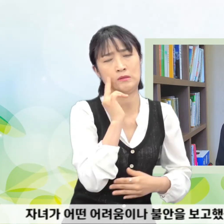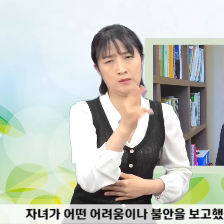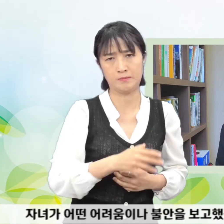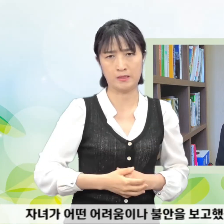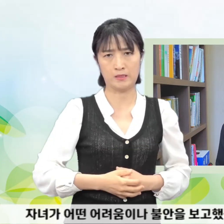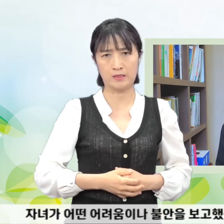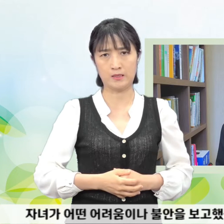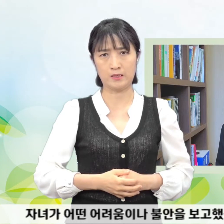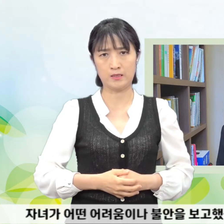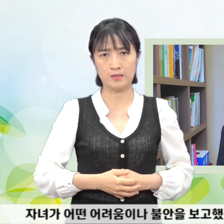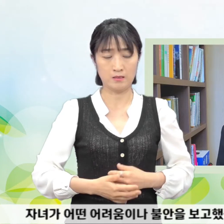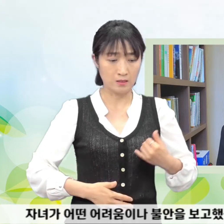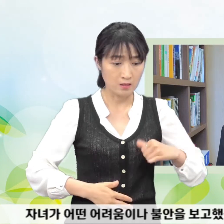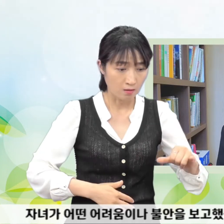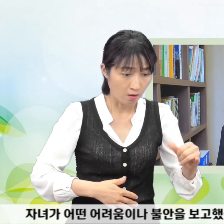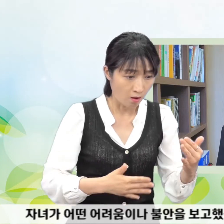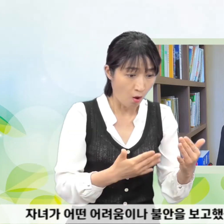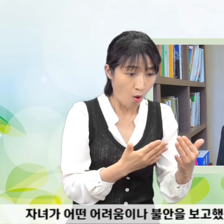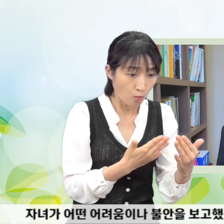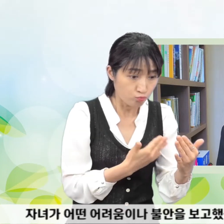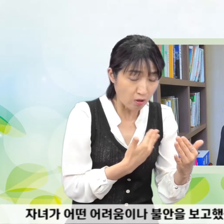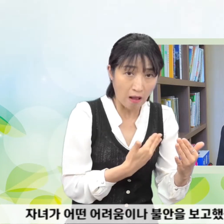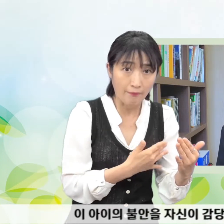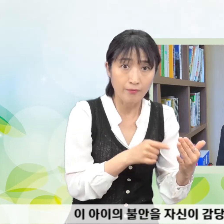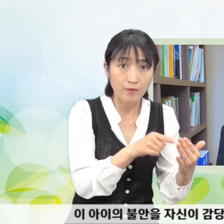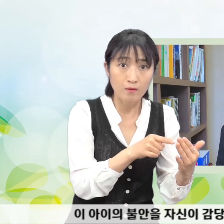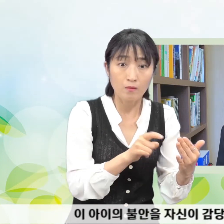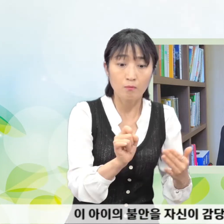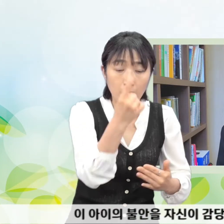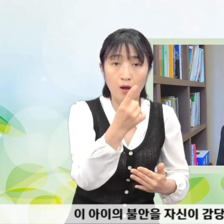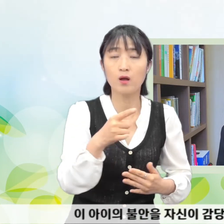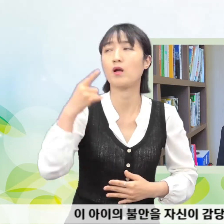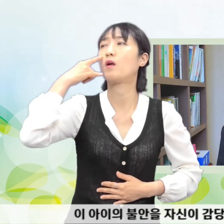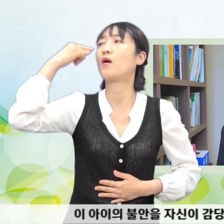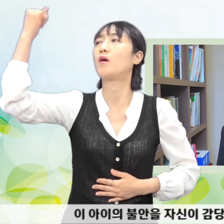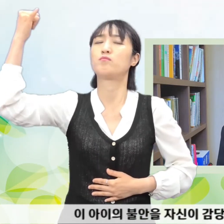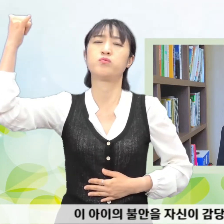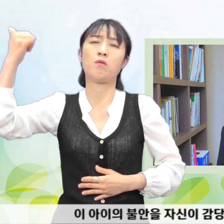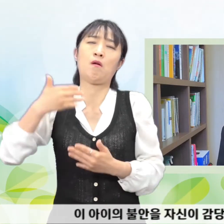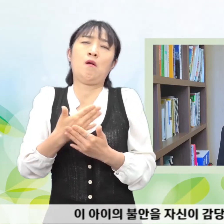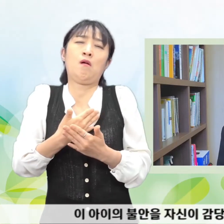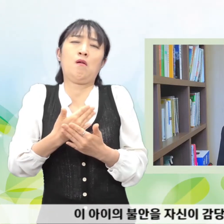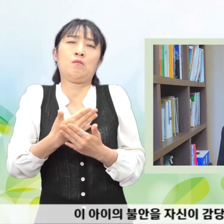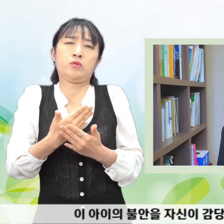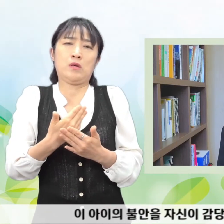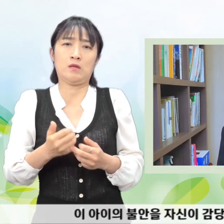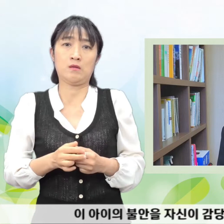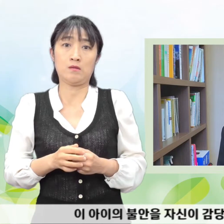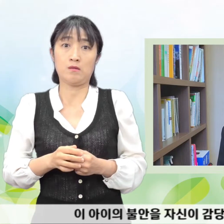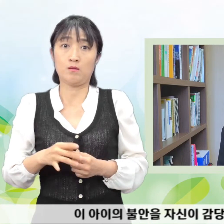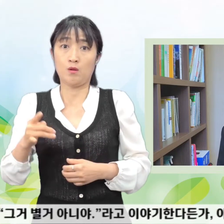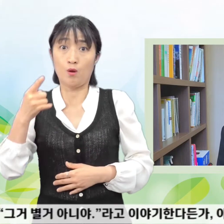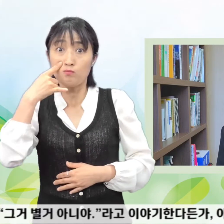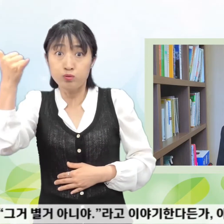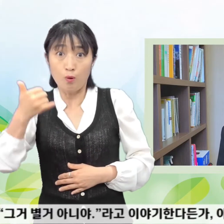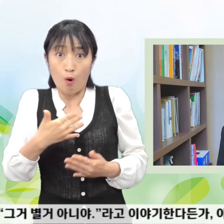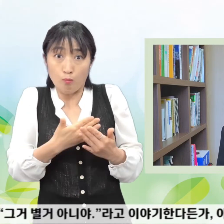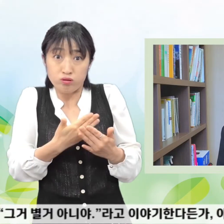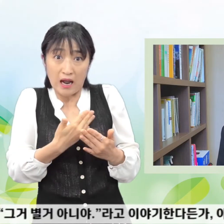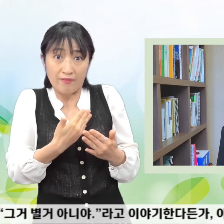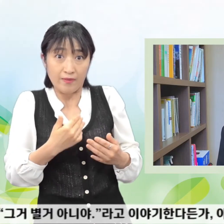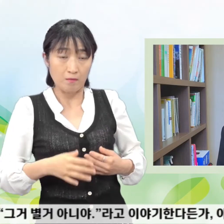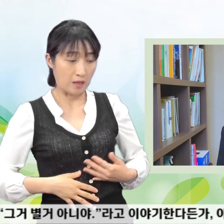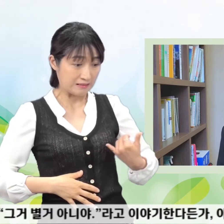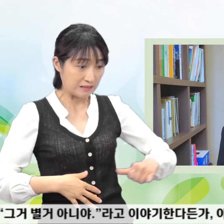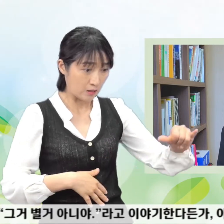불안을 보고했을 때 불안이 굉장히 높은 부모는 이 아이의 불안을 자기가 감당하기가 어려우니까 그거